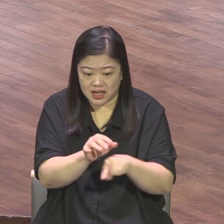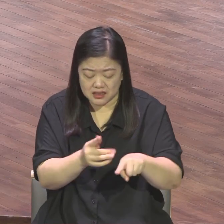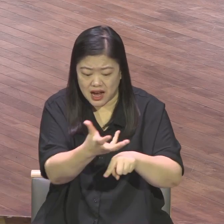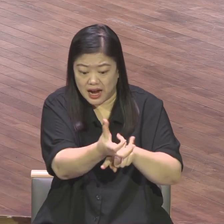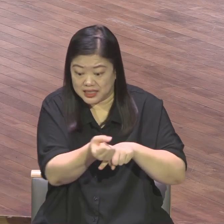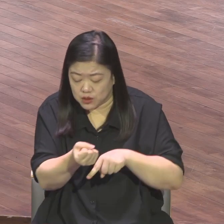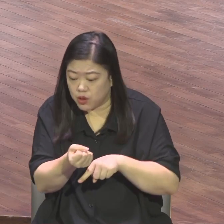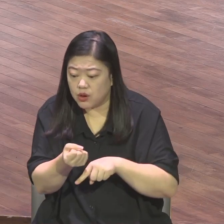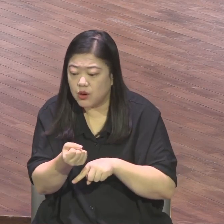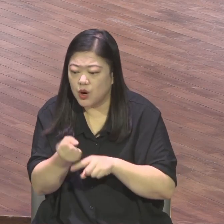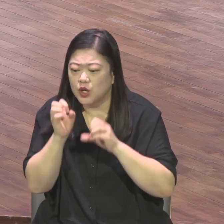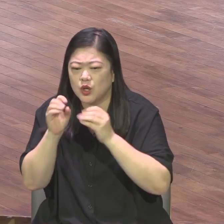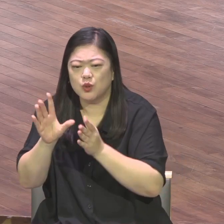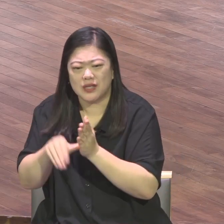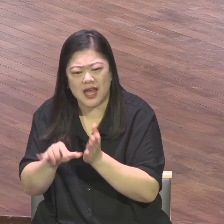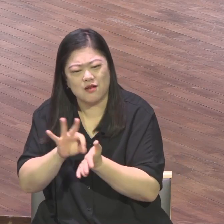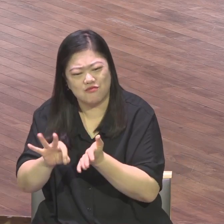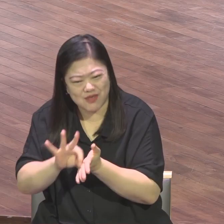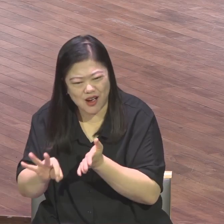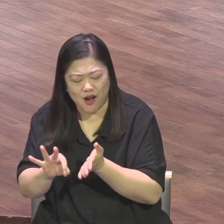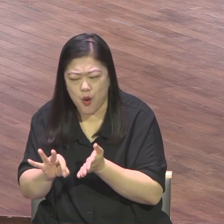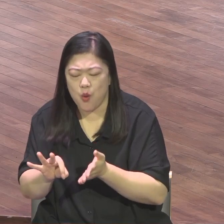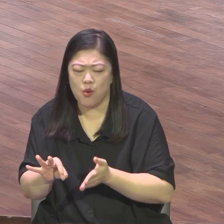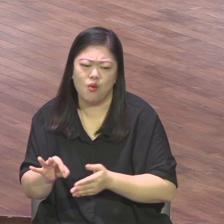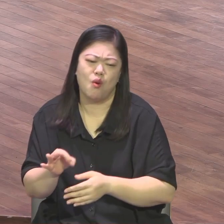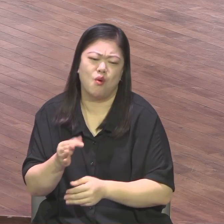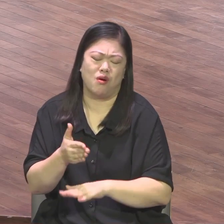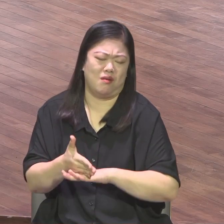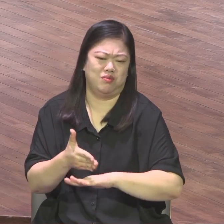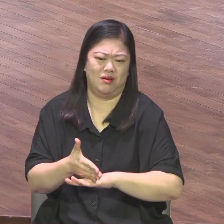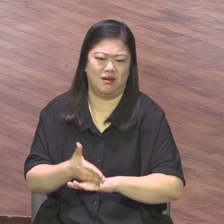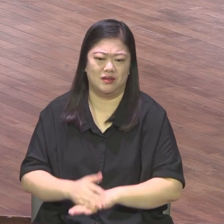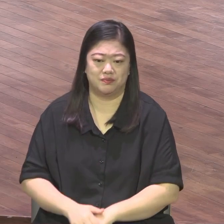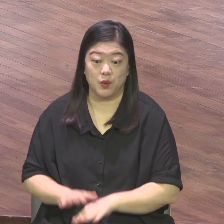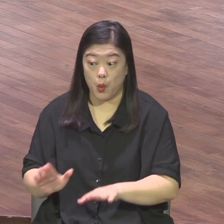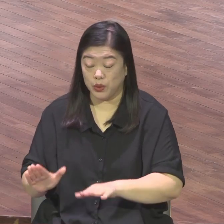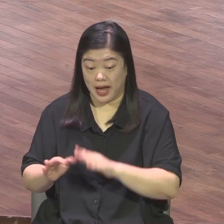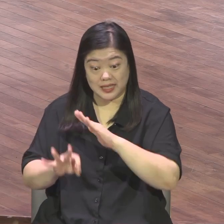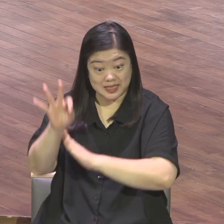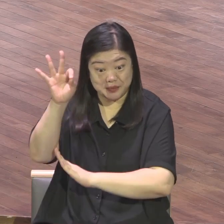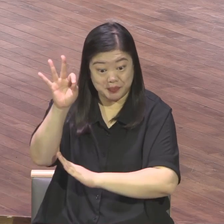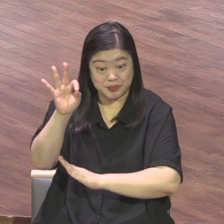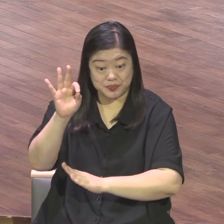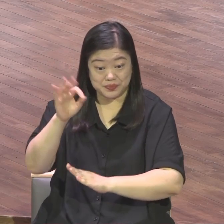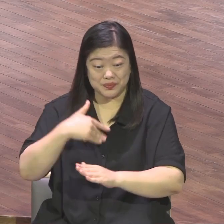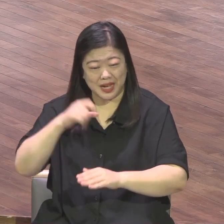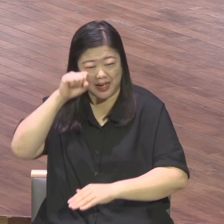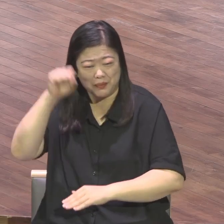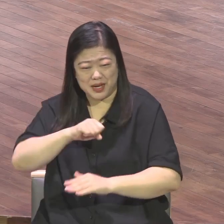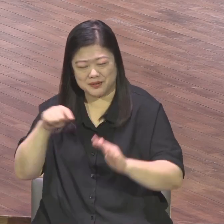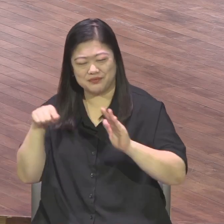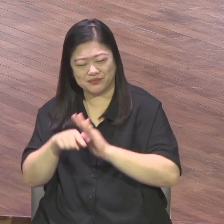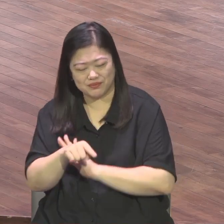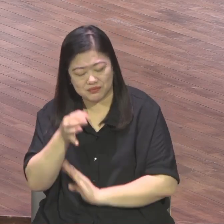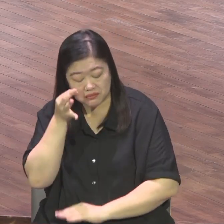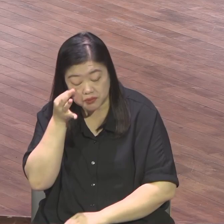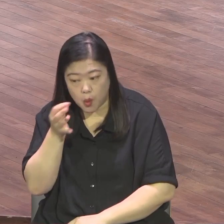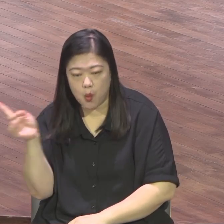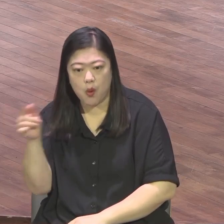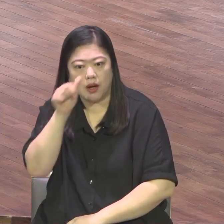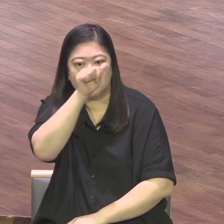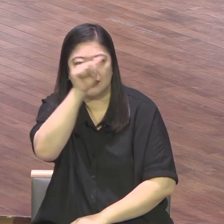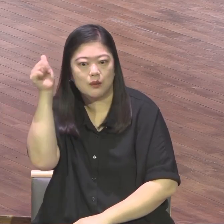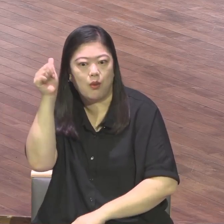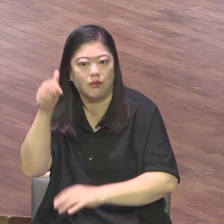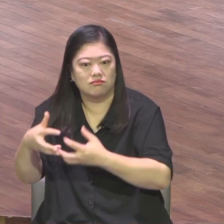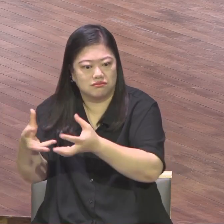우리 장로님들이 일찍 와서 막 기도회를 하면서 열정으로 기도하는 모습을 제가 봤어요. 일찍 와가지고 교회를 위해서,